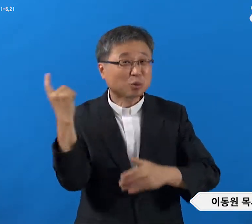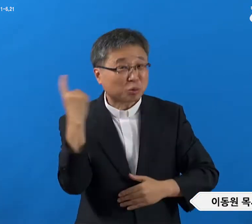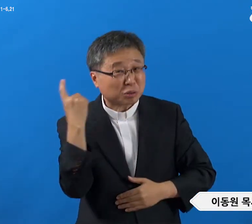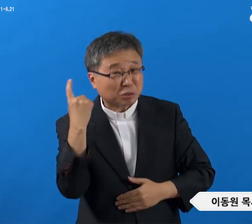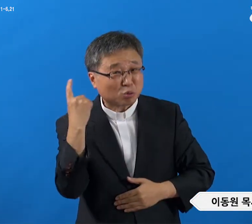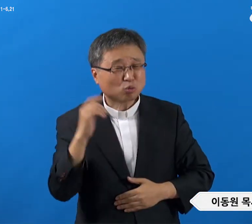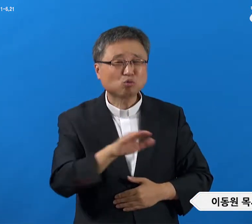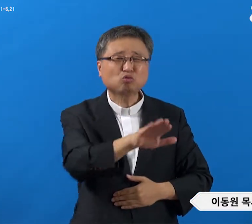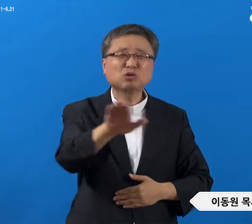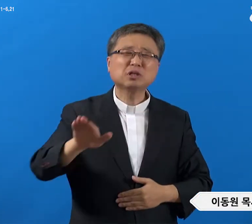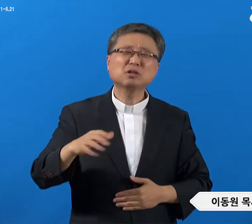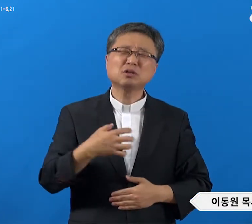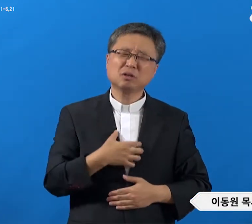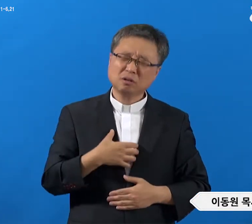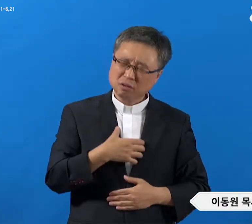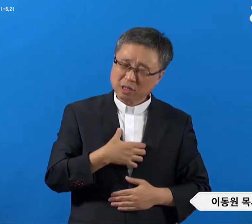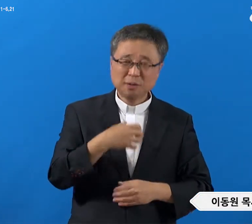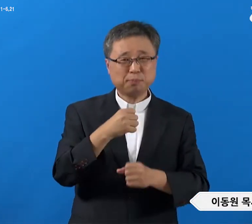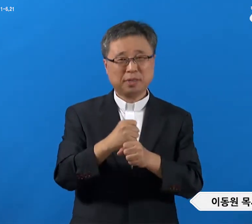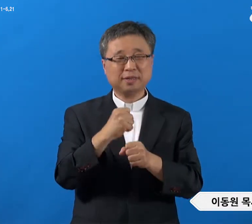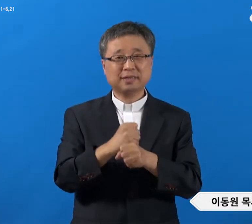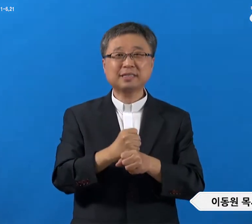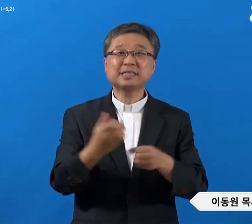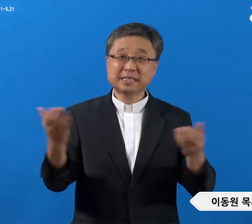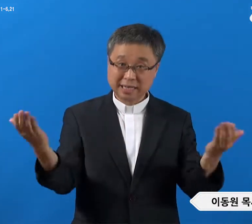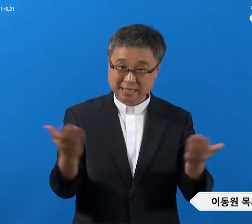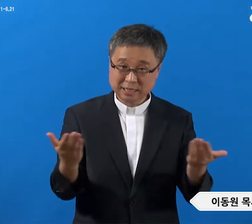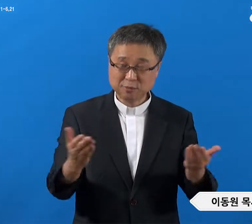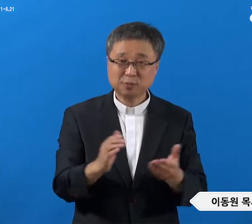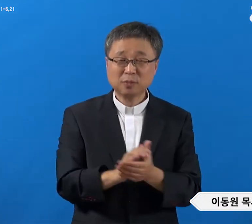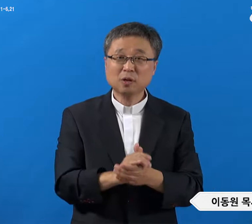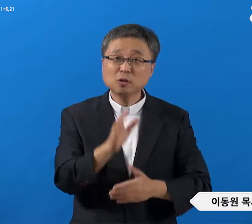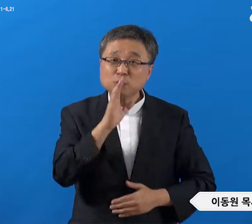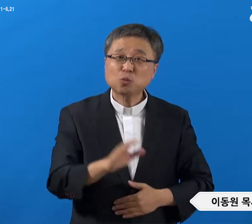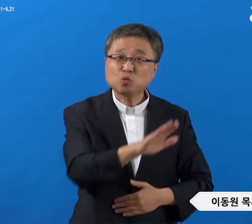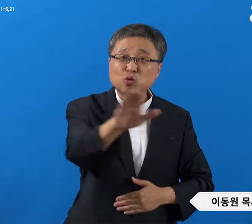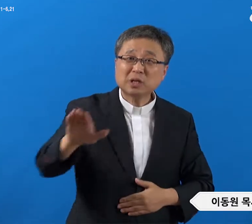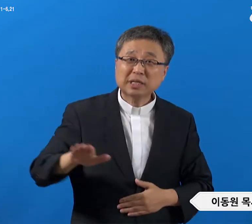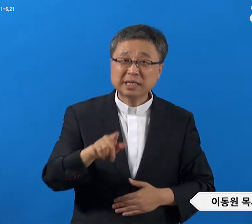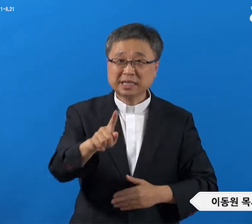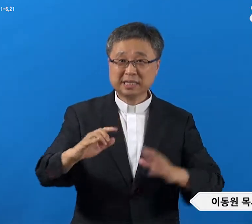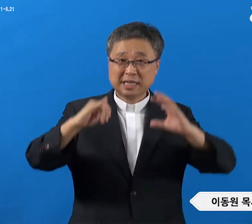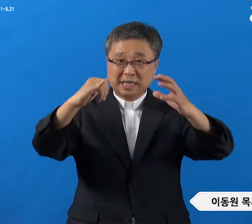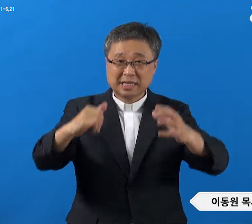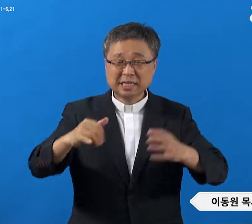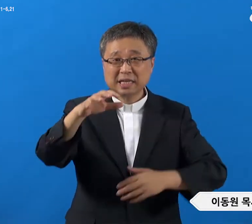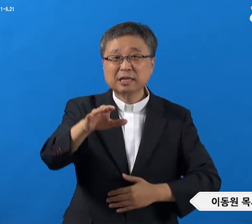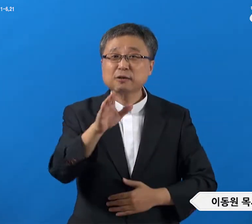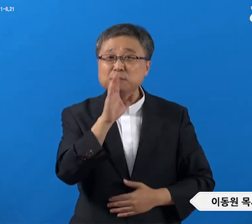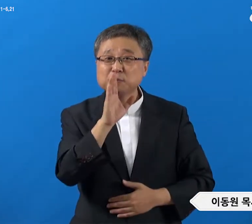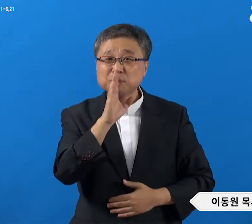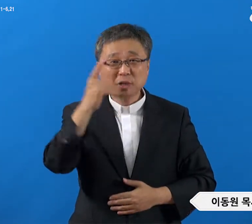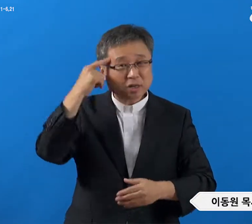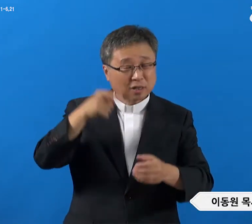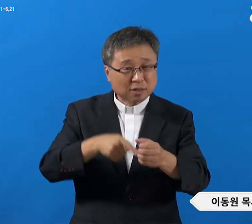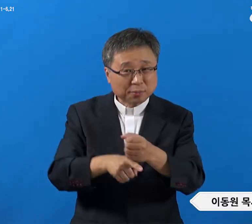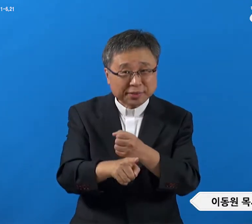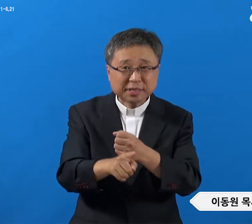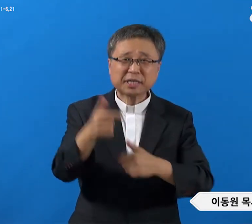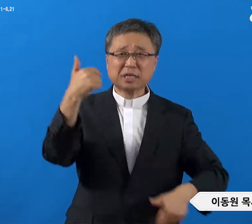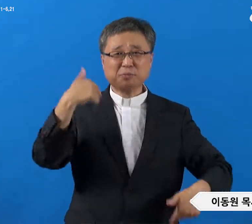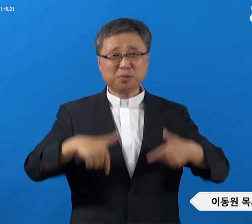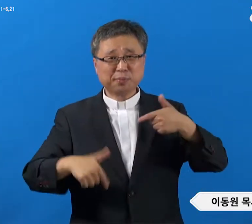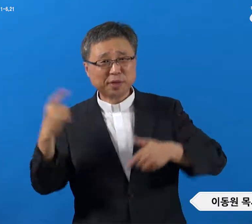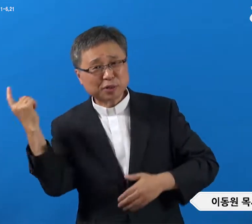그런 사건들이 아닐 수가 없습니다. 과연 우리는 세상에 진정한 의미에서 기쁨의